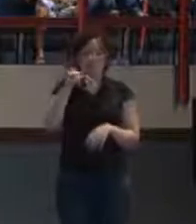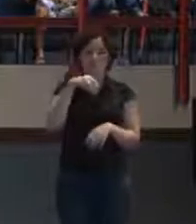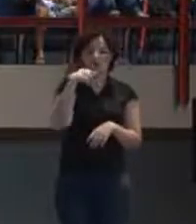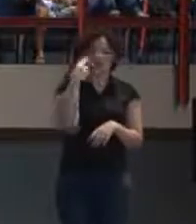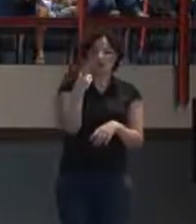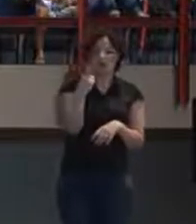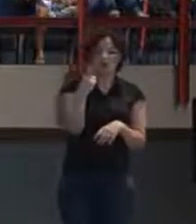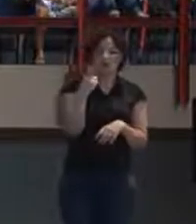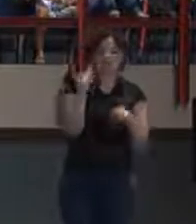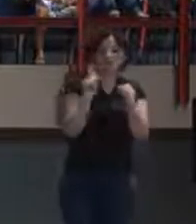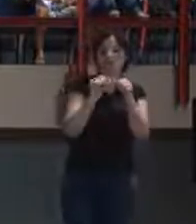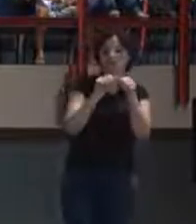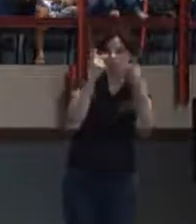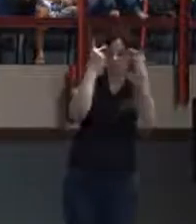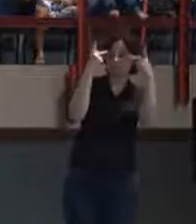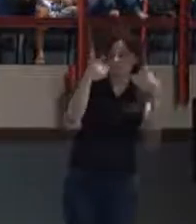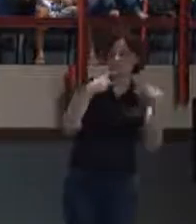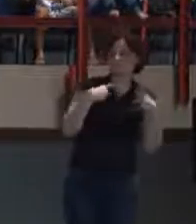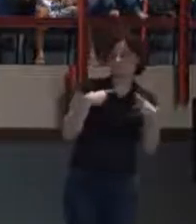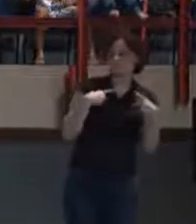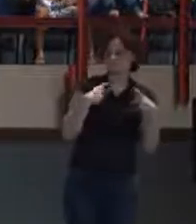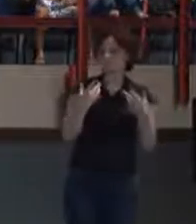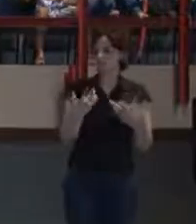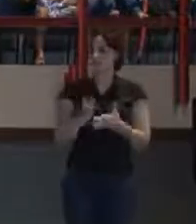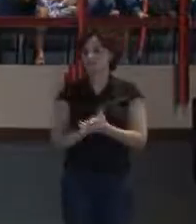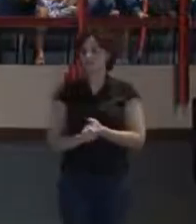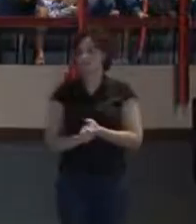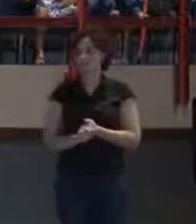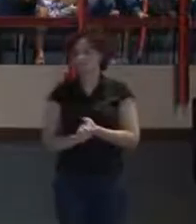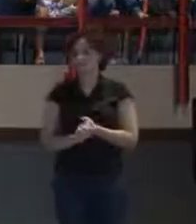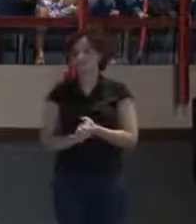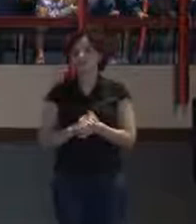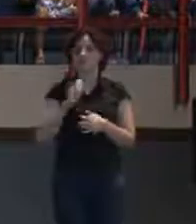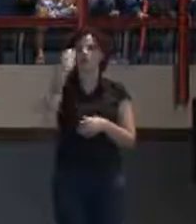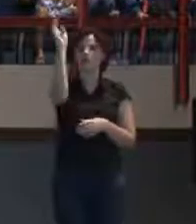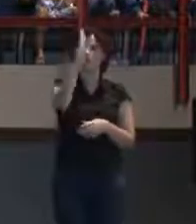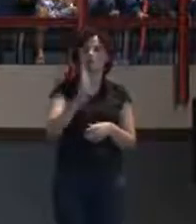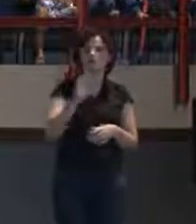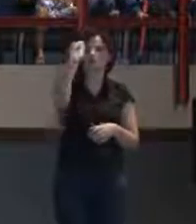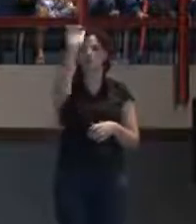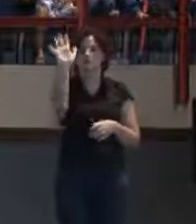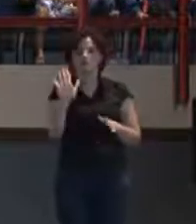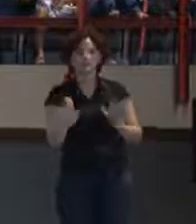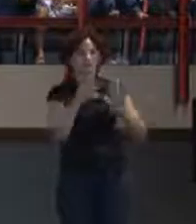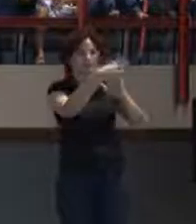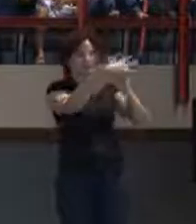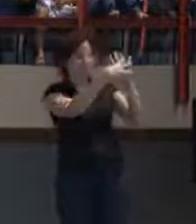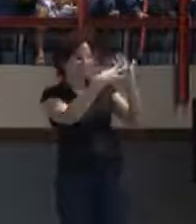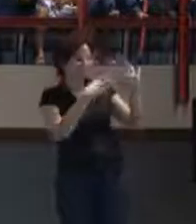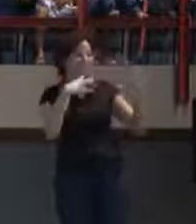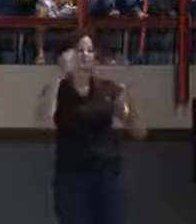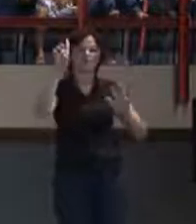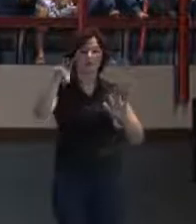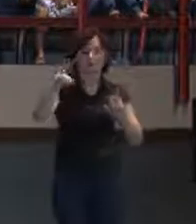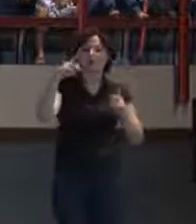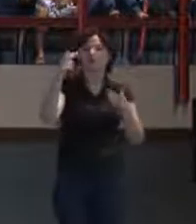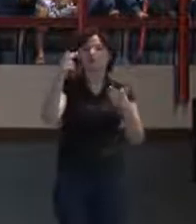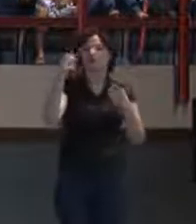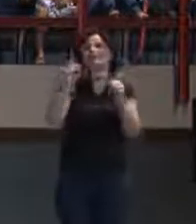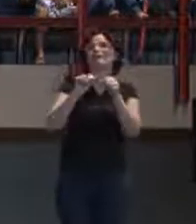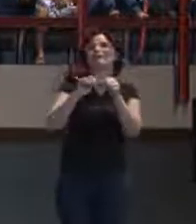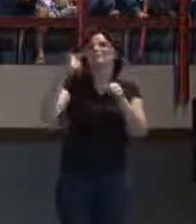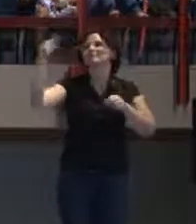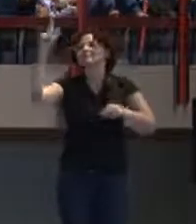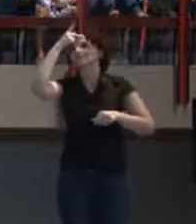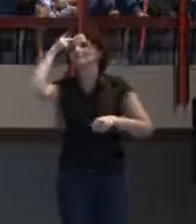privatizou. Gente, se você pensar friamente, capitanias hereditárias é uma privatização. É uma terceirização do Brasil. Eu peguei uma coisa minha e passei para